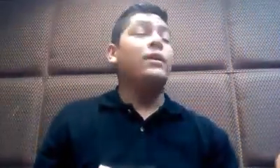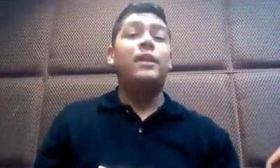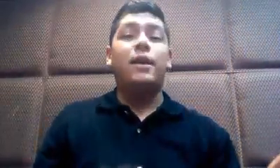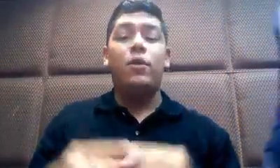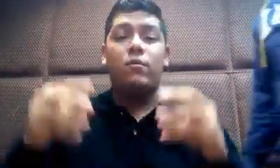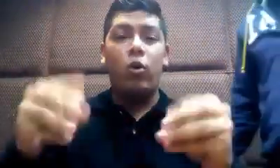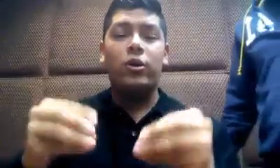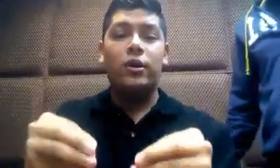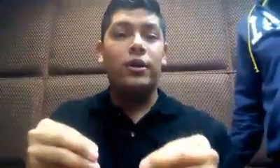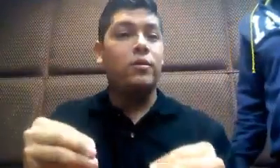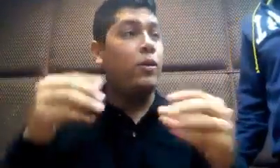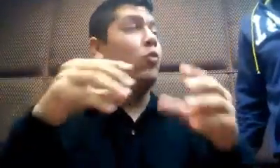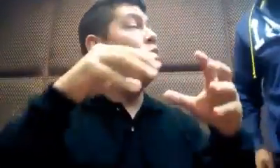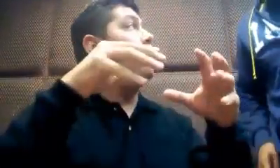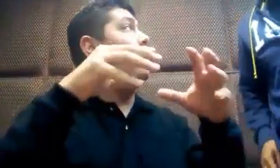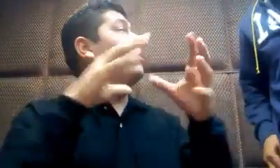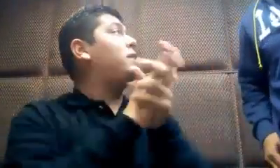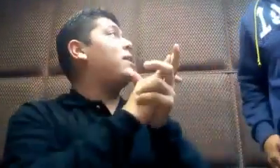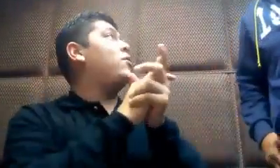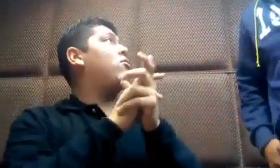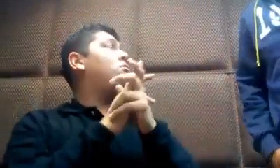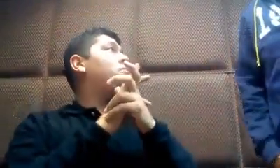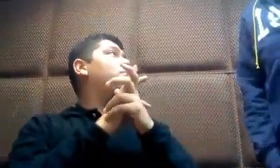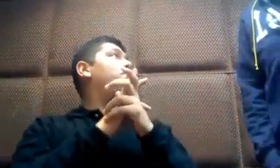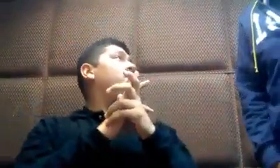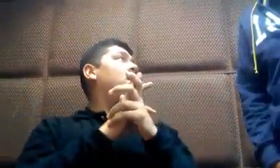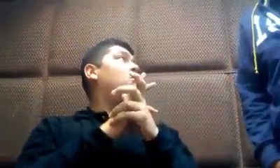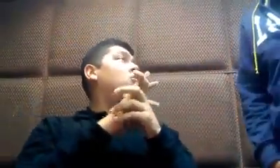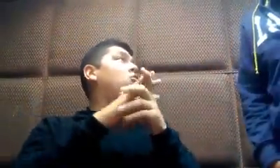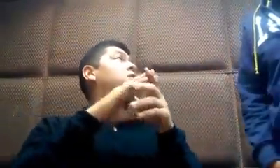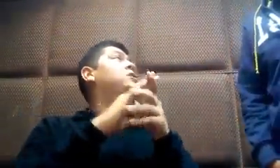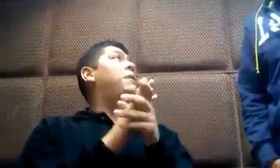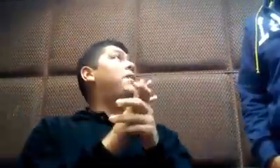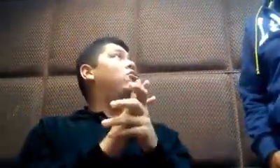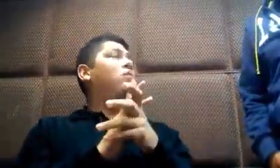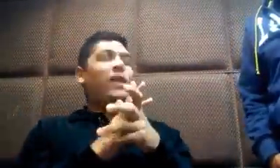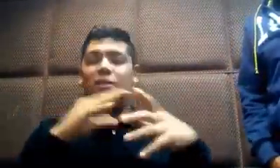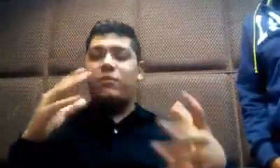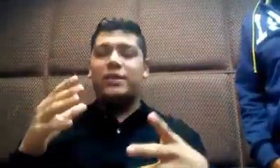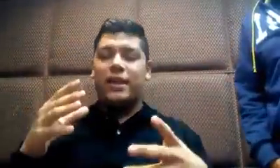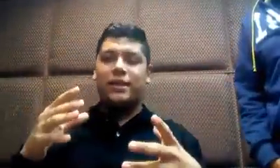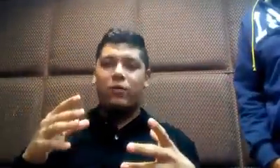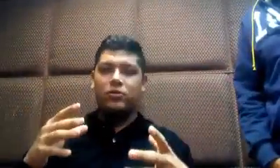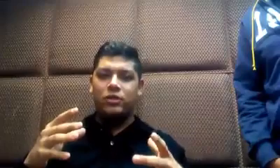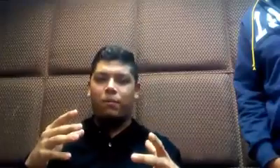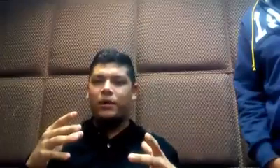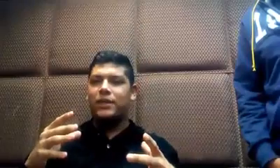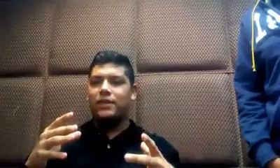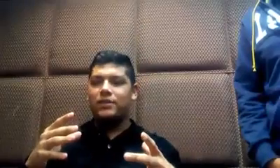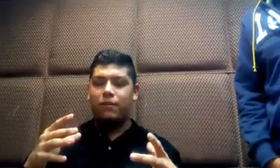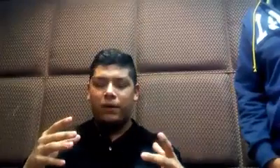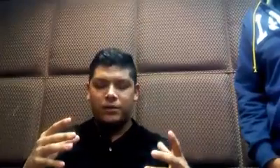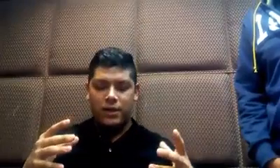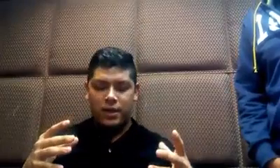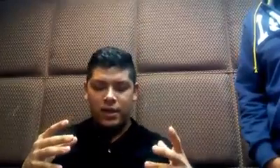en el camión. Cuando vas en el camión, cuando lo estás esperando, es lo más cagante cuando se te pasa el